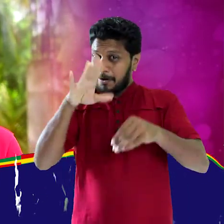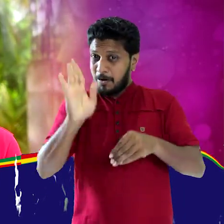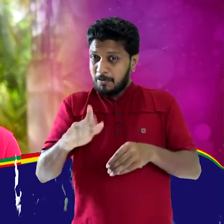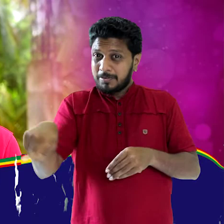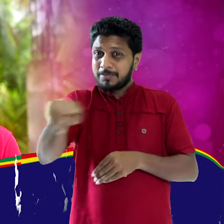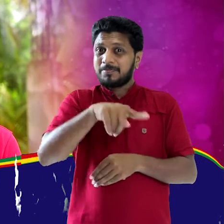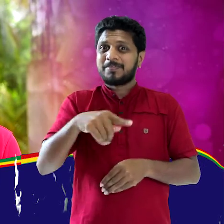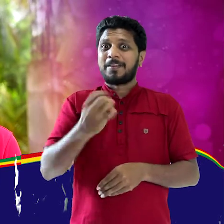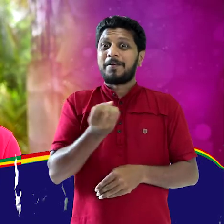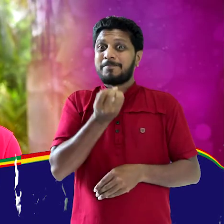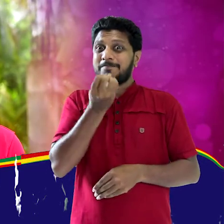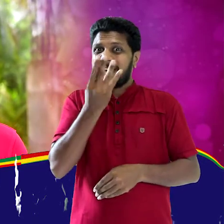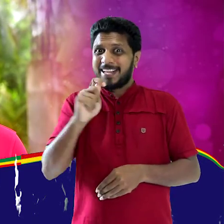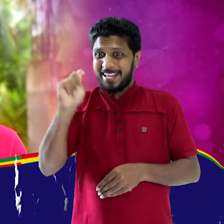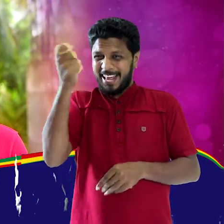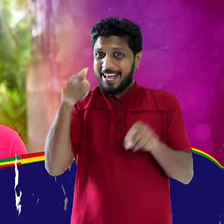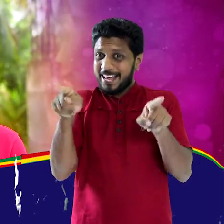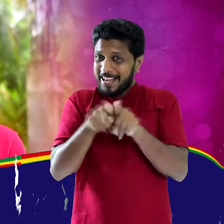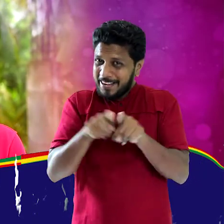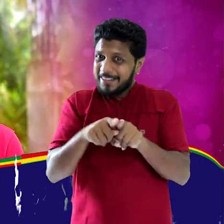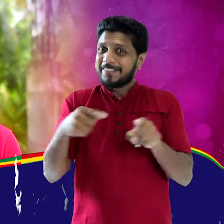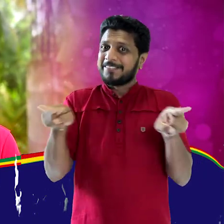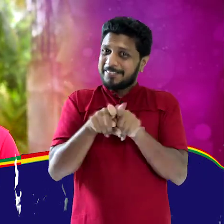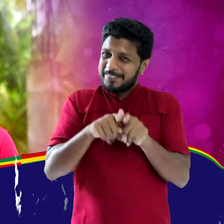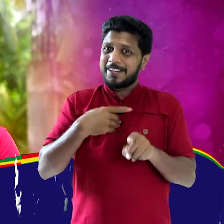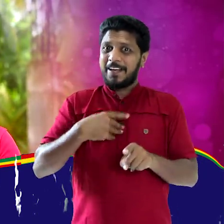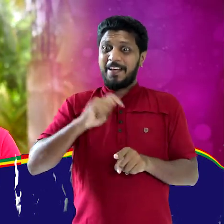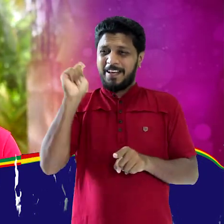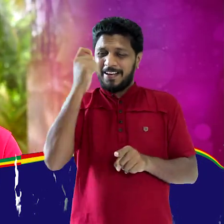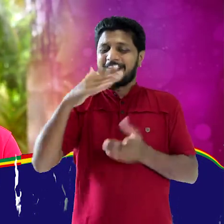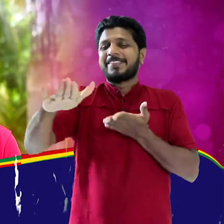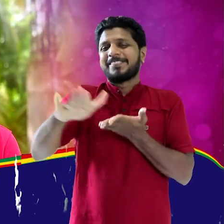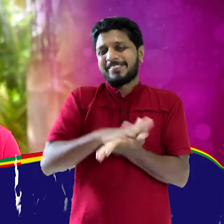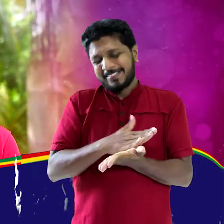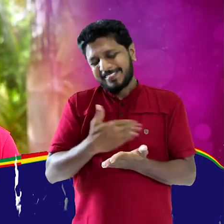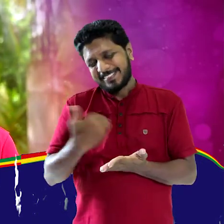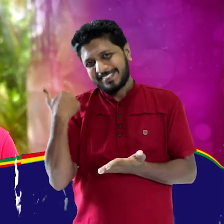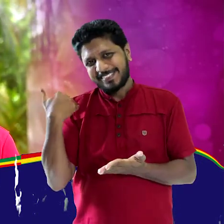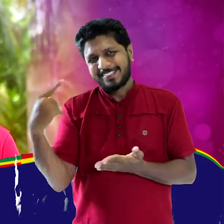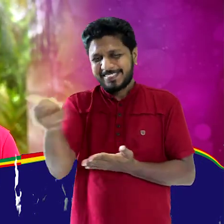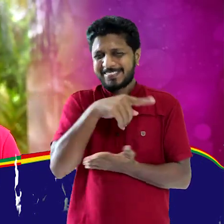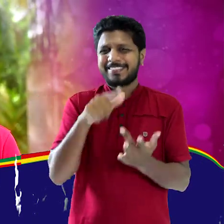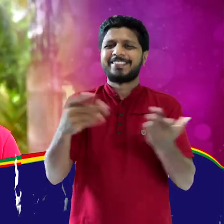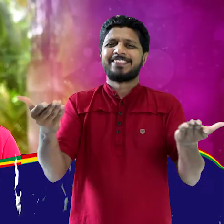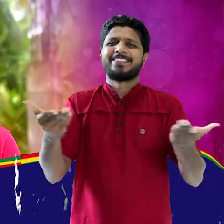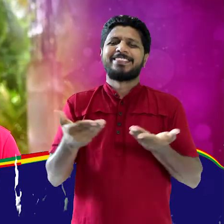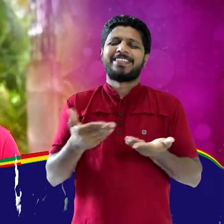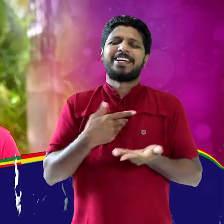ශ්‍රී ලංකා ප්‍රජාන පෙරමුණ ජයග්‍රහණය වගේම මගේ ජයග්‍රහණය වටා එකතු වෙන්න කියලා සහෝදරාත්මක ආරාධනා කරනවා।